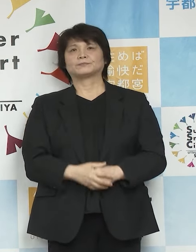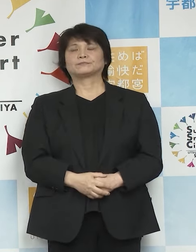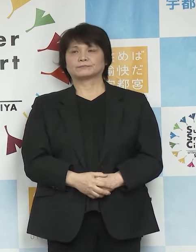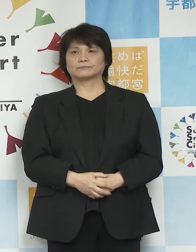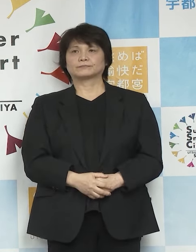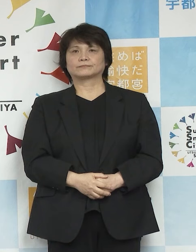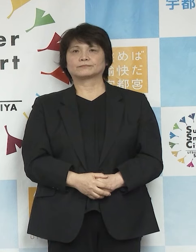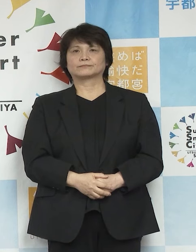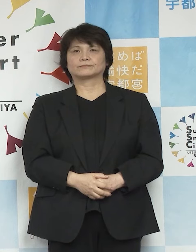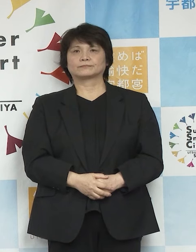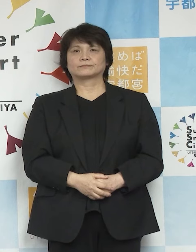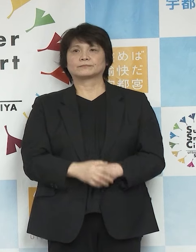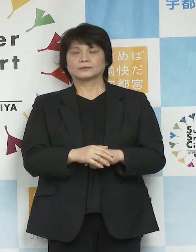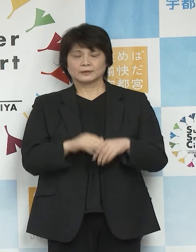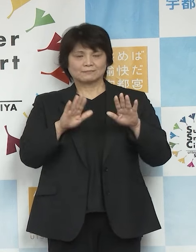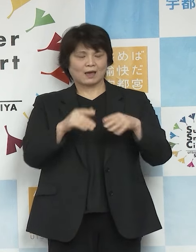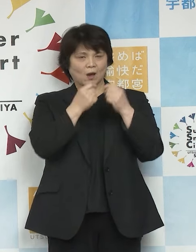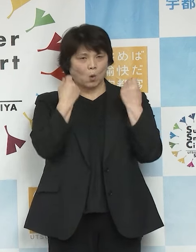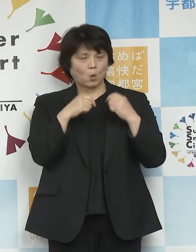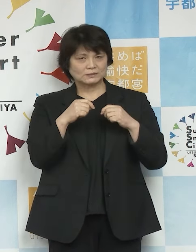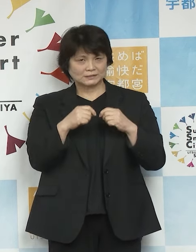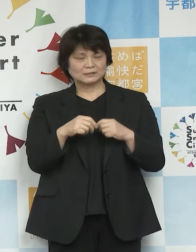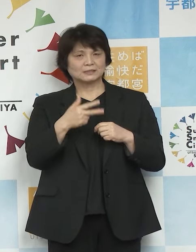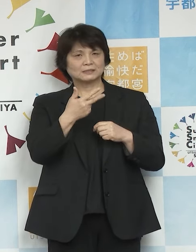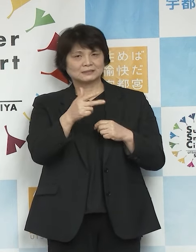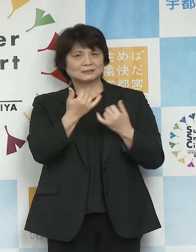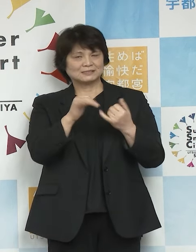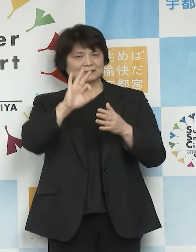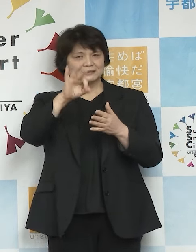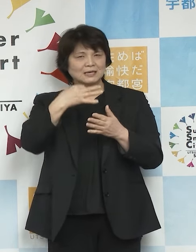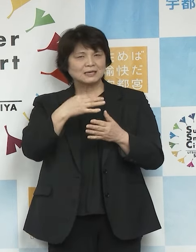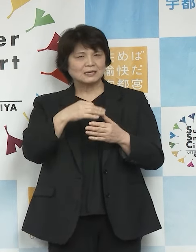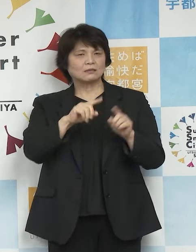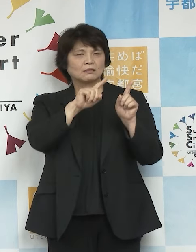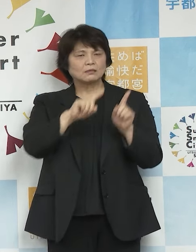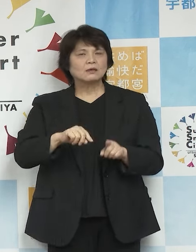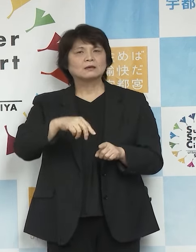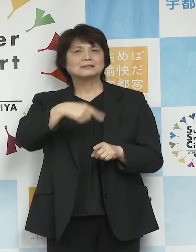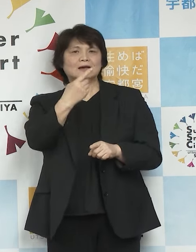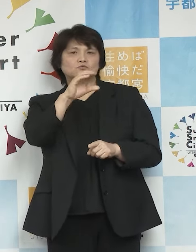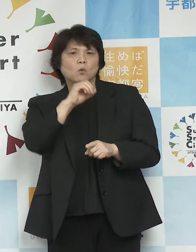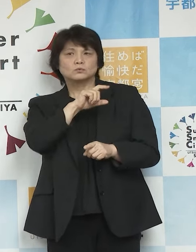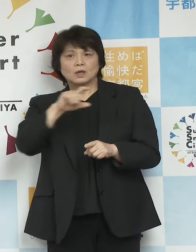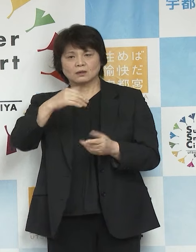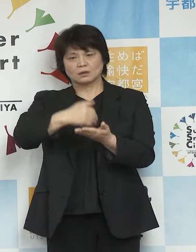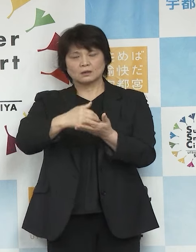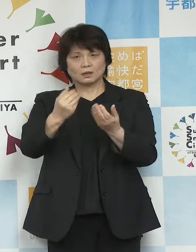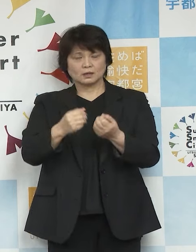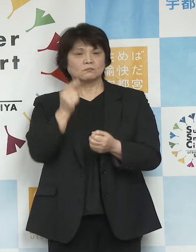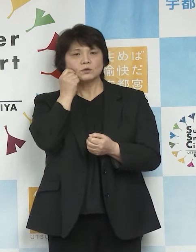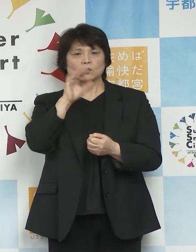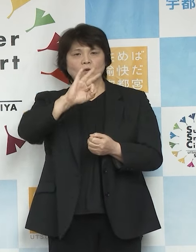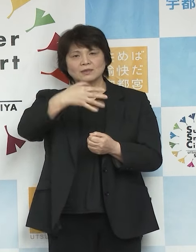とですね、その今個人市民税が100億円減るというお話があったんですが、もしこの100億円という税収がなくな